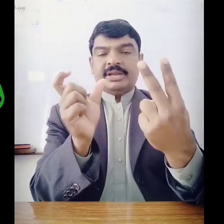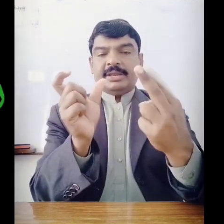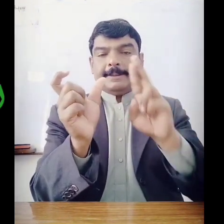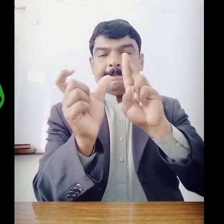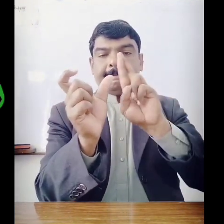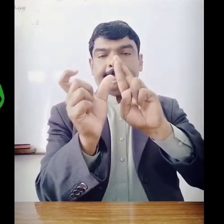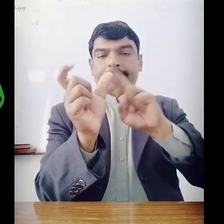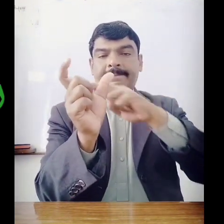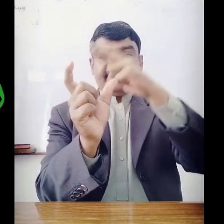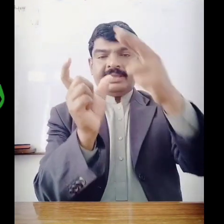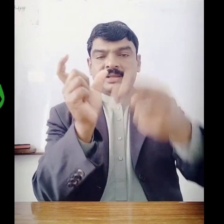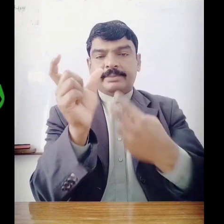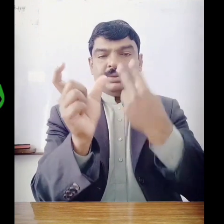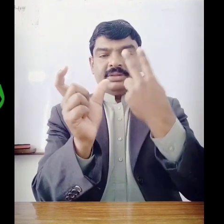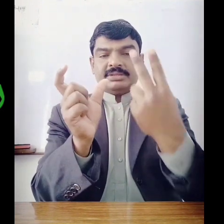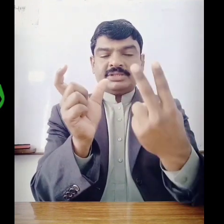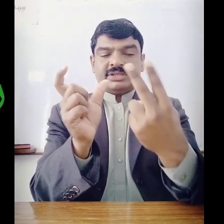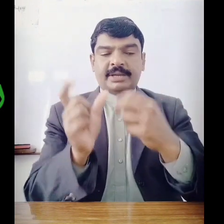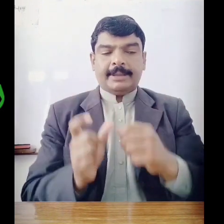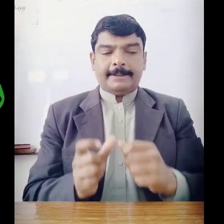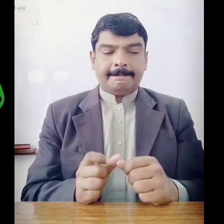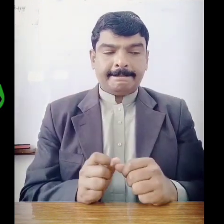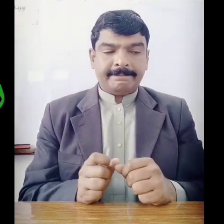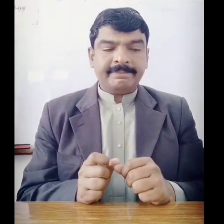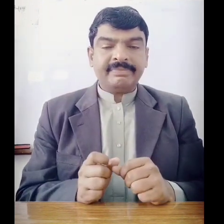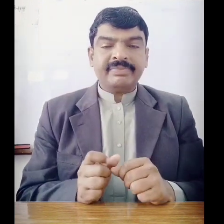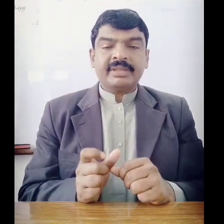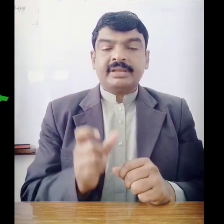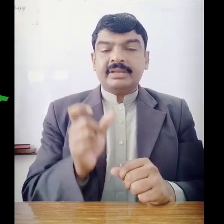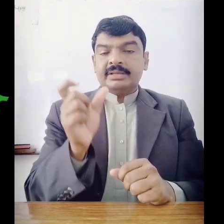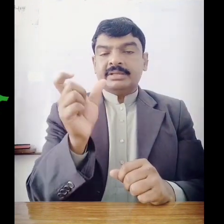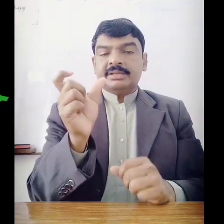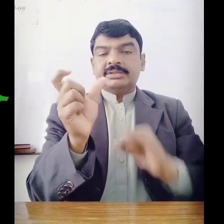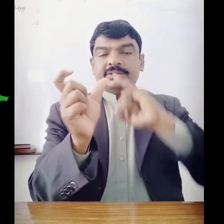रबियुल सानी, रबियुल सानी।